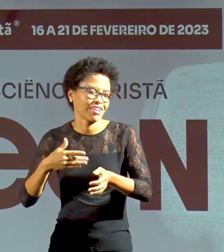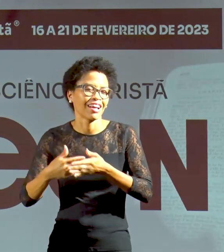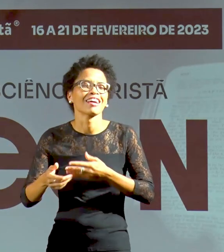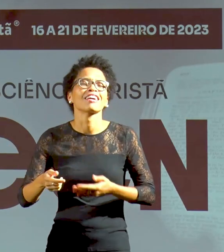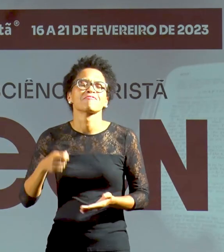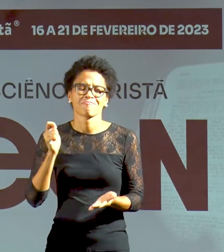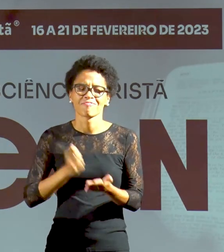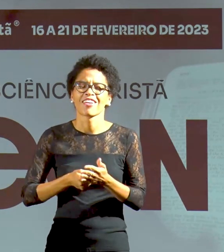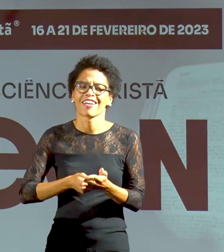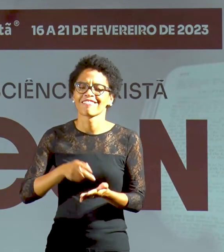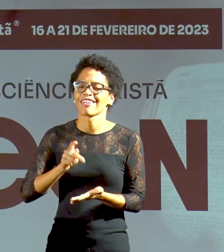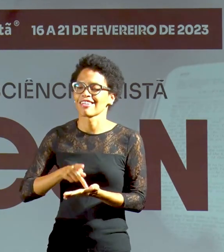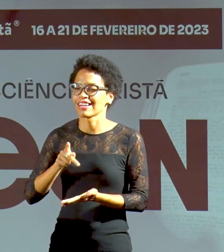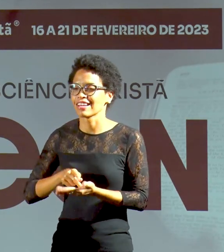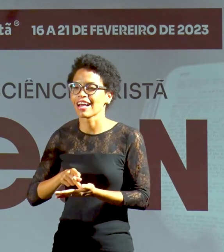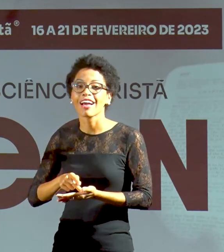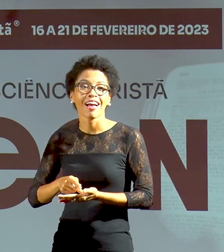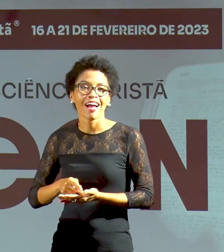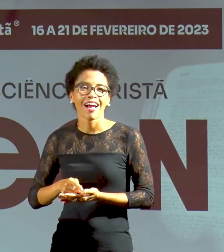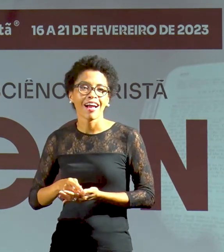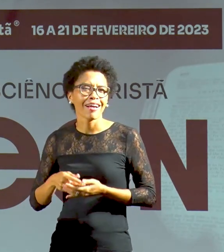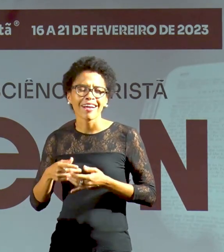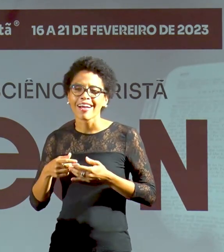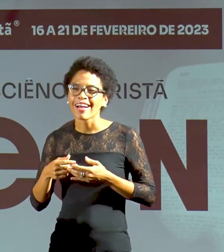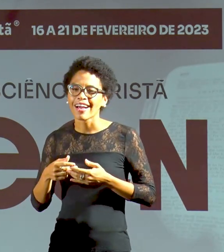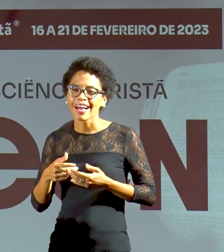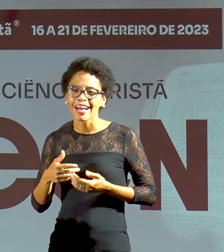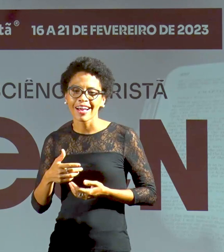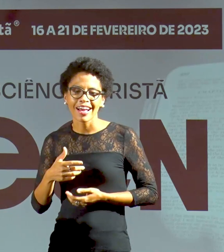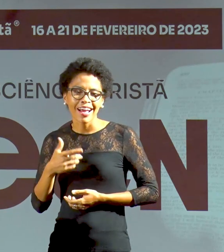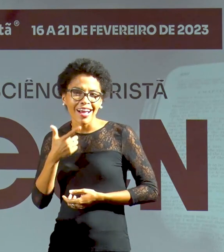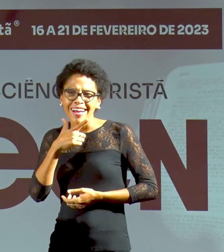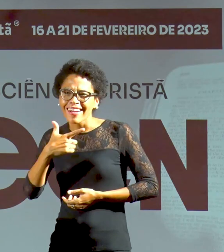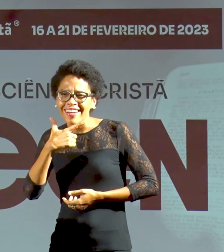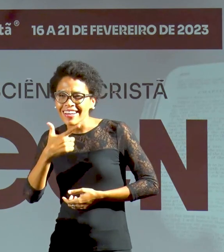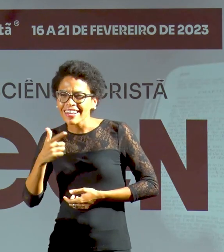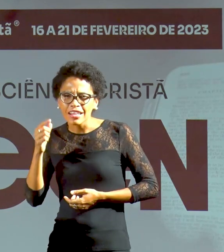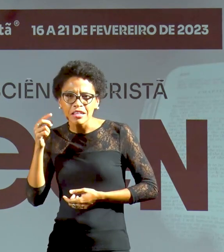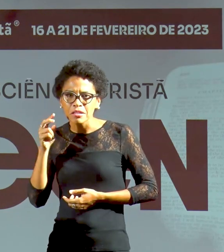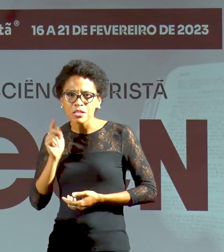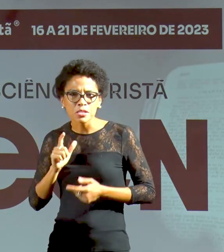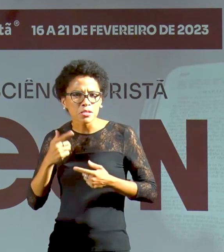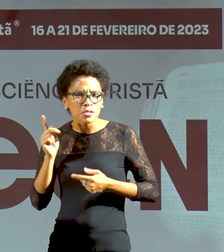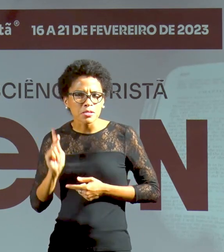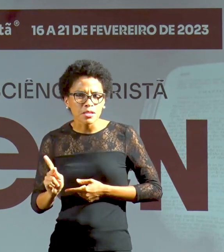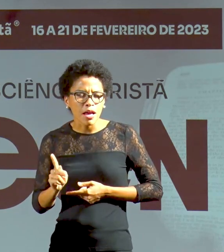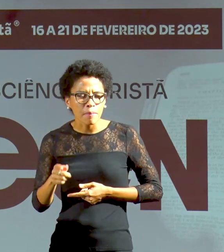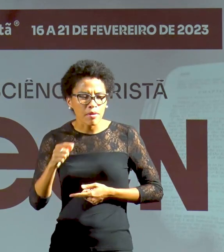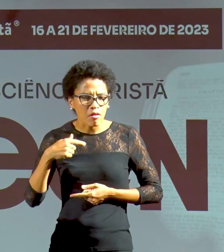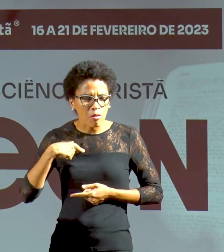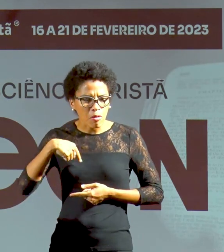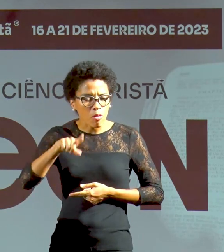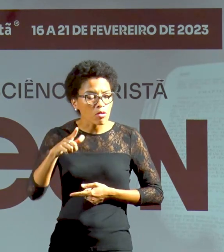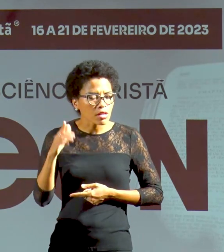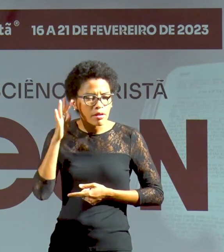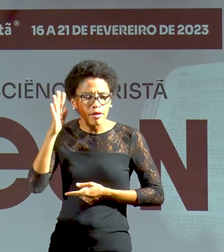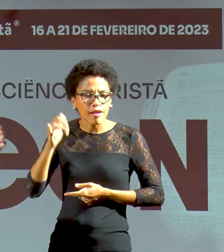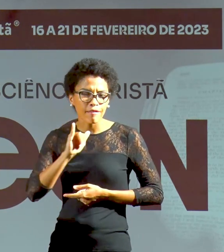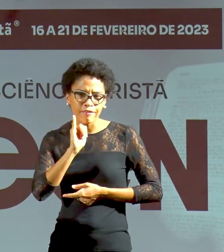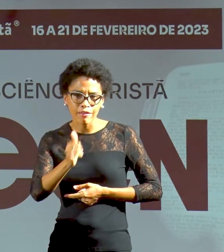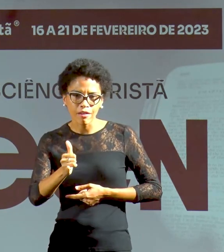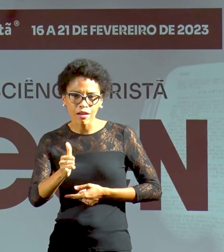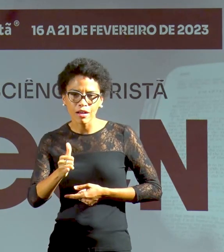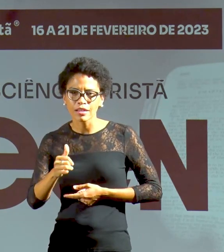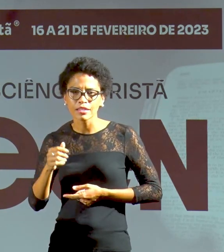teoria mas ó é engraçado é engraçado que sempre acontece o seguinte onde eu levo a minha teoria sempre quando eu falo isso